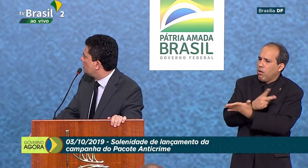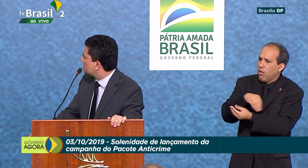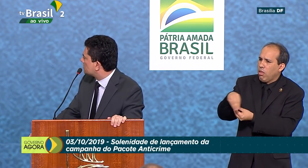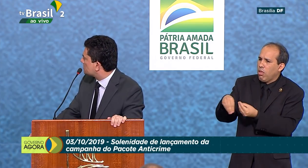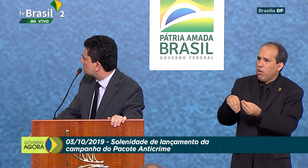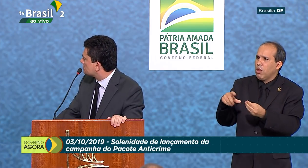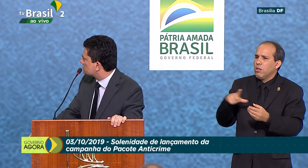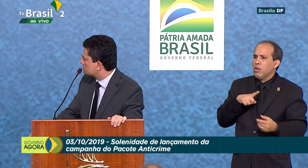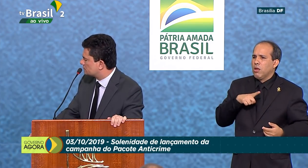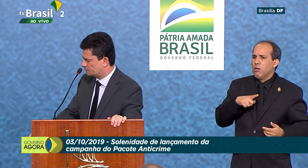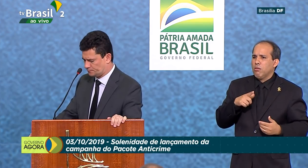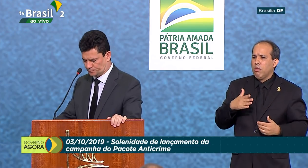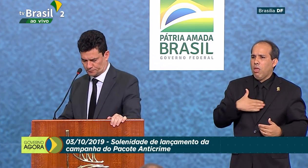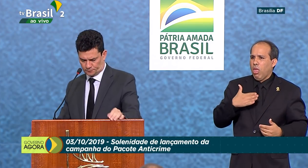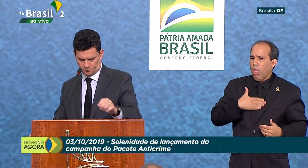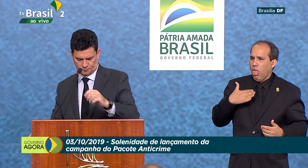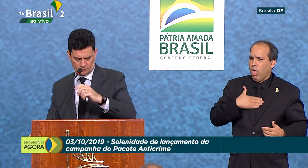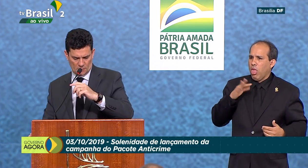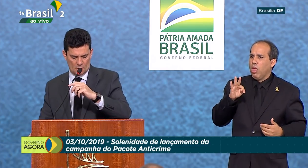atividades terroristas.